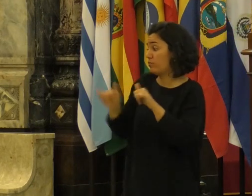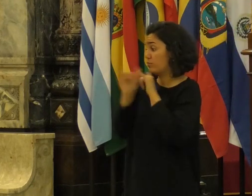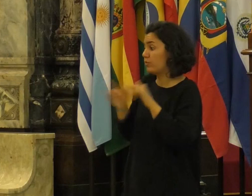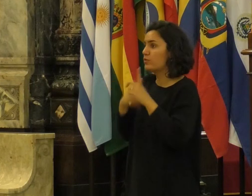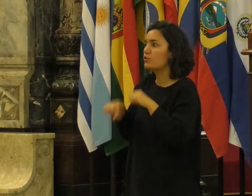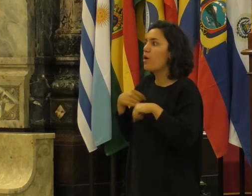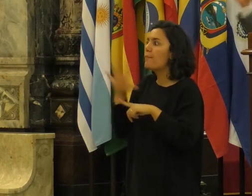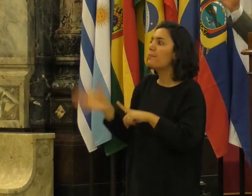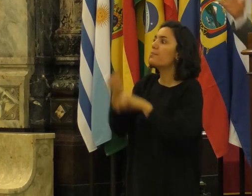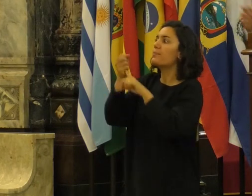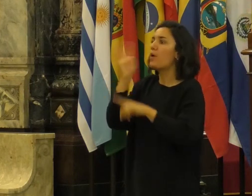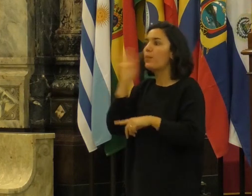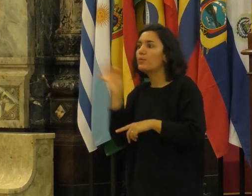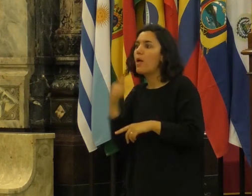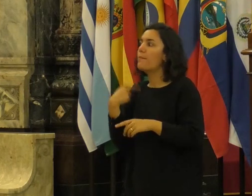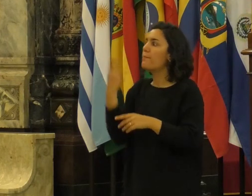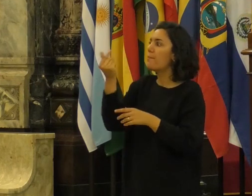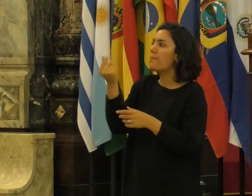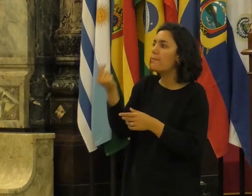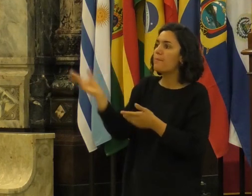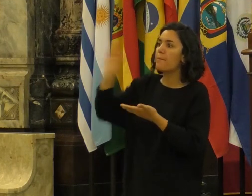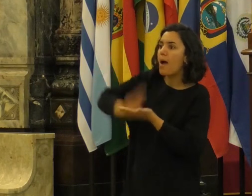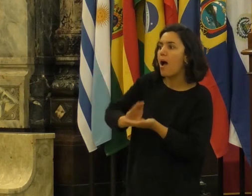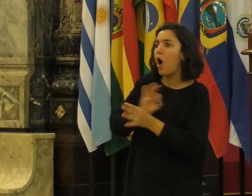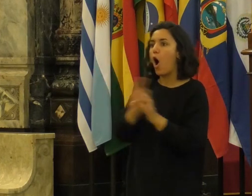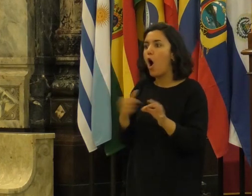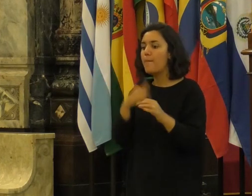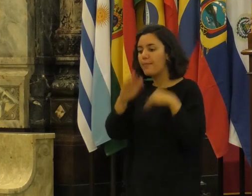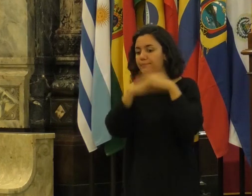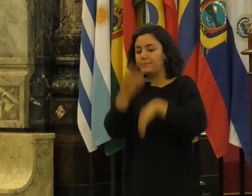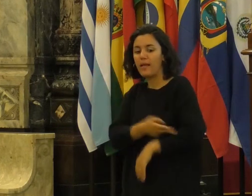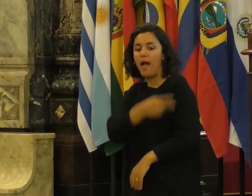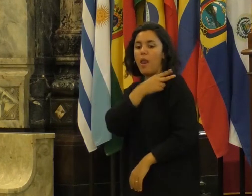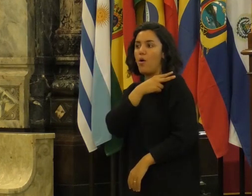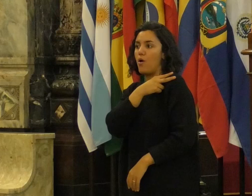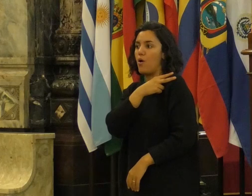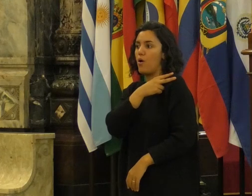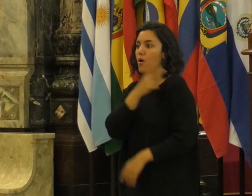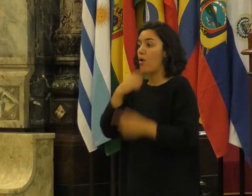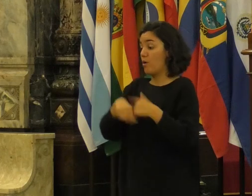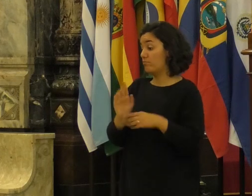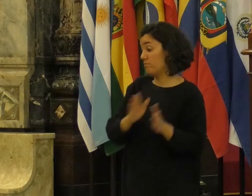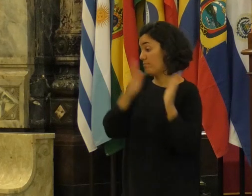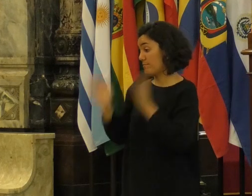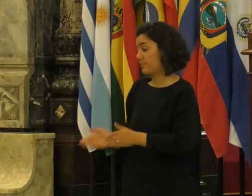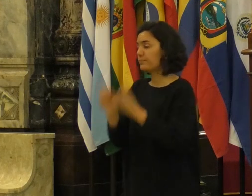oportunidad, ya sea para más financiamiento, ya sea para un cargo mejor. Pero por otra parte,